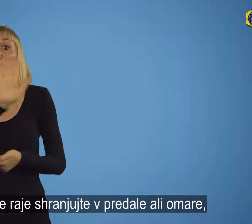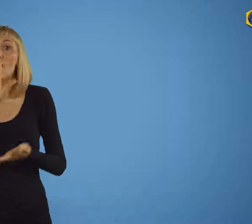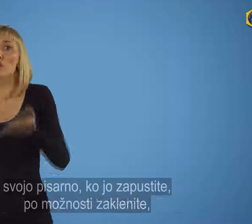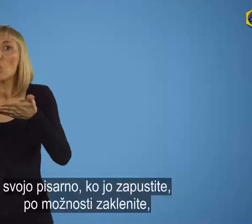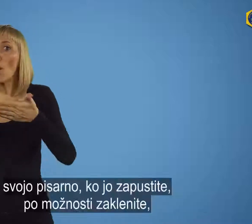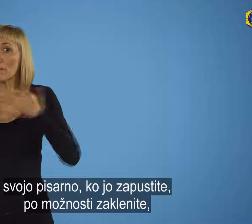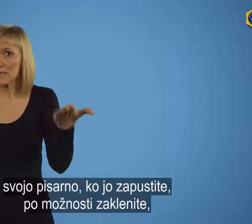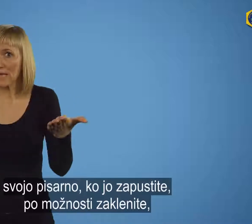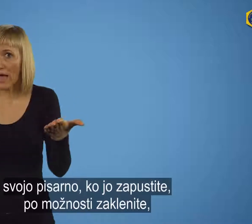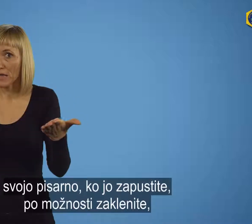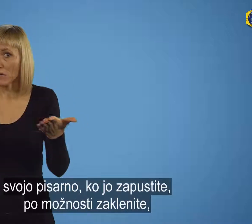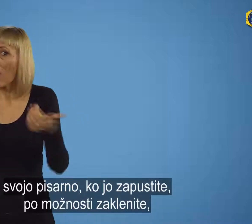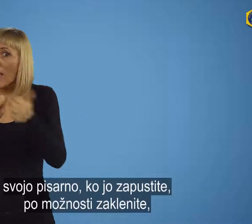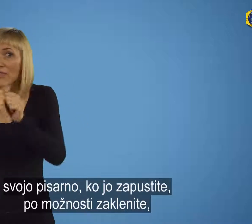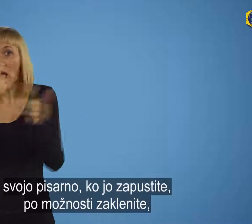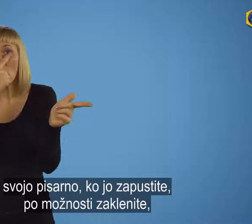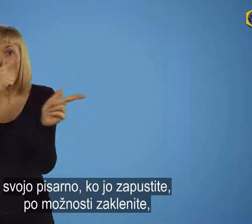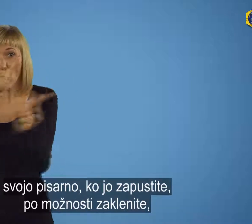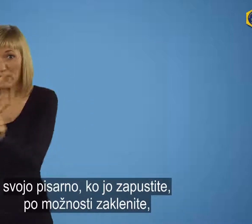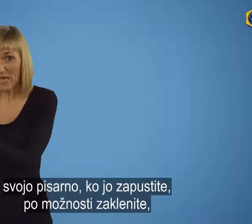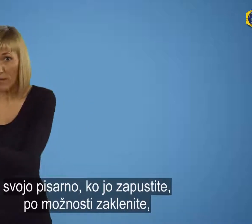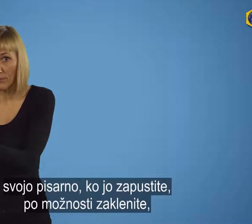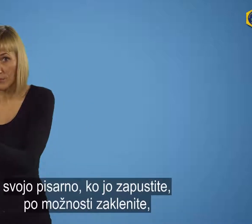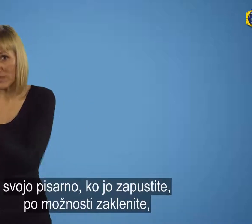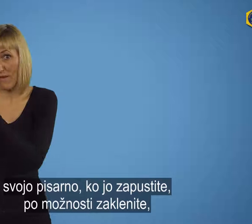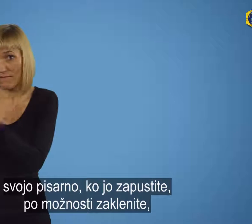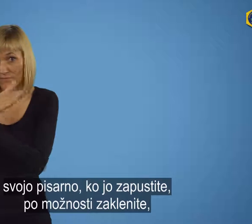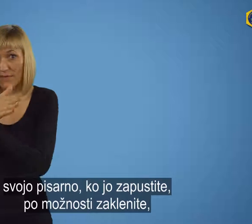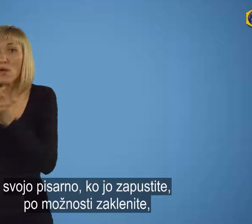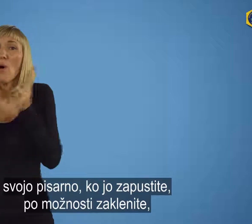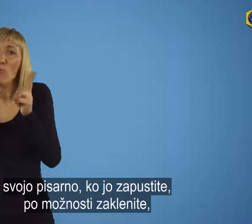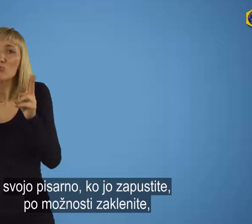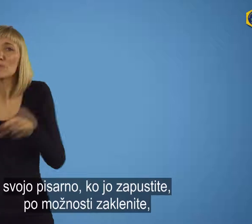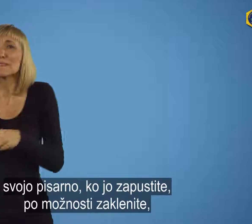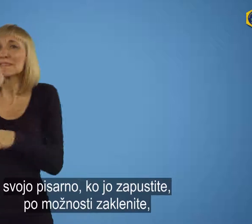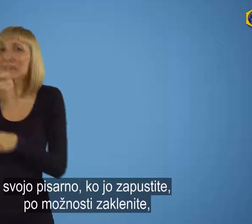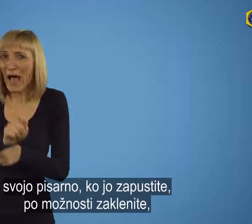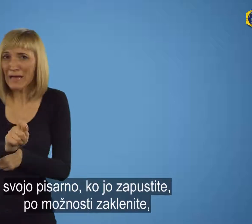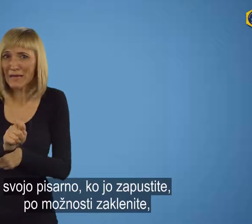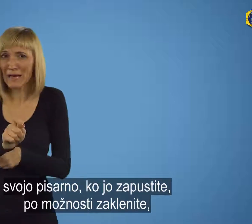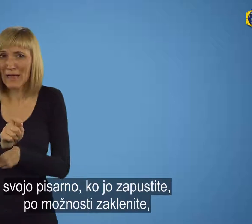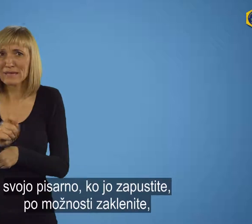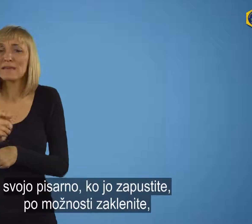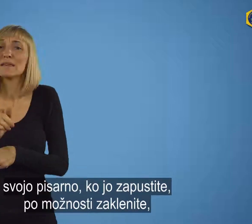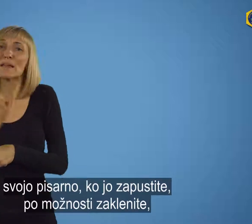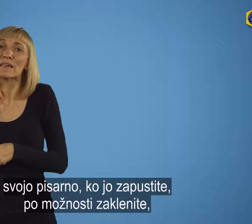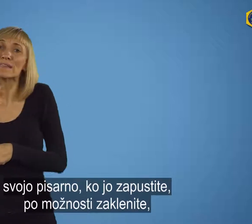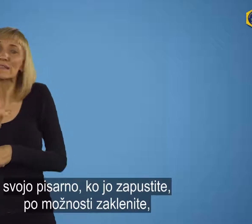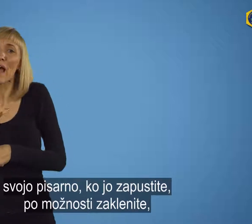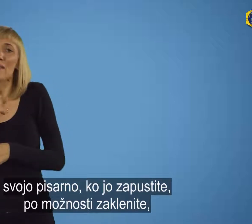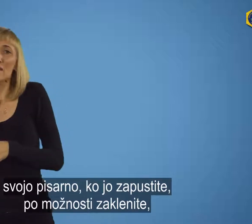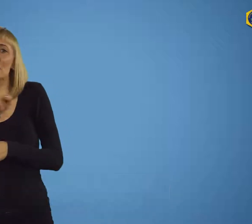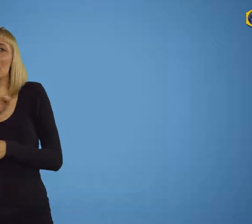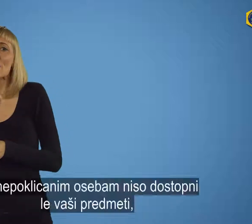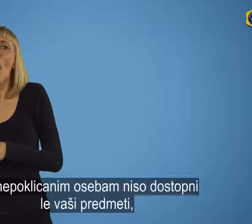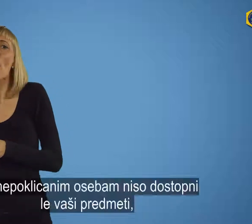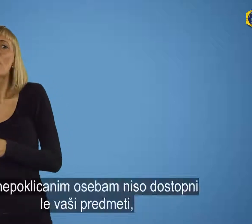Svojo pisarno, ko jo zapustite, po možnosti zaklenite, saj nepoklicanim osebam niso dostopni le vaši